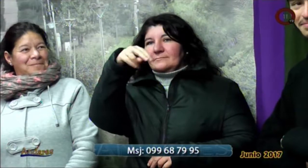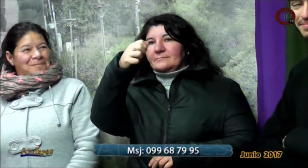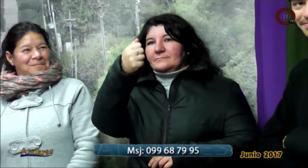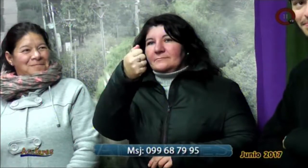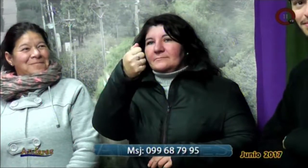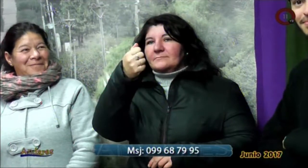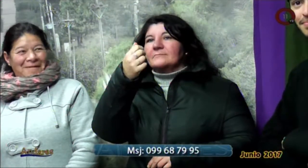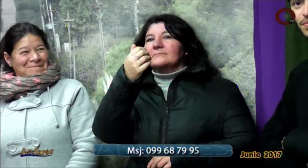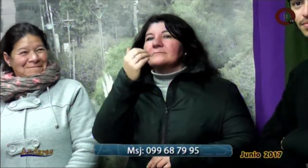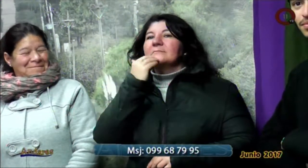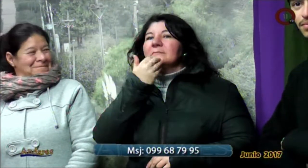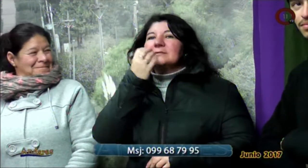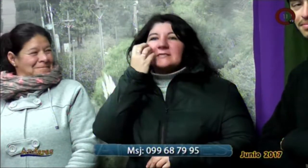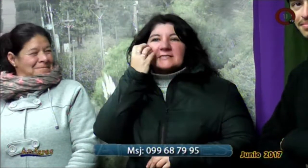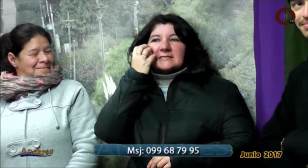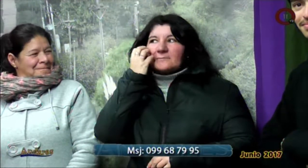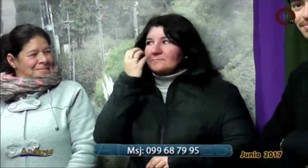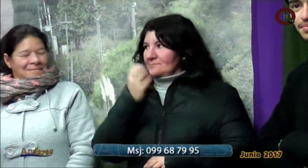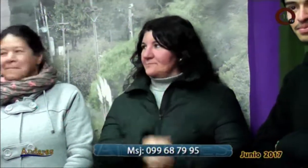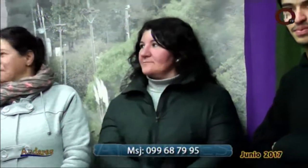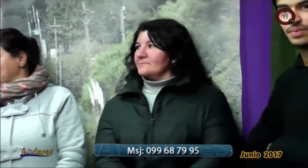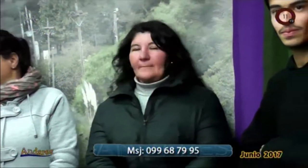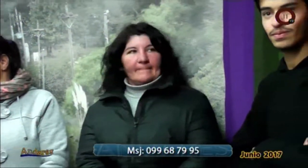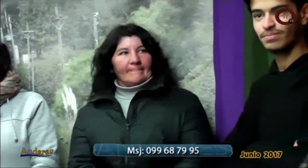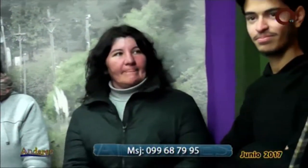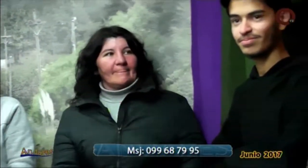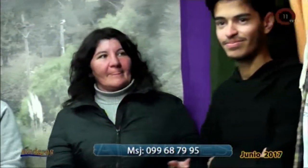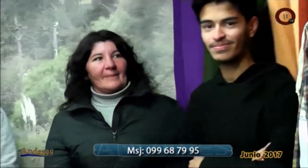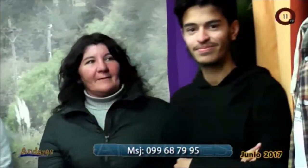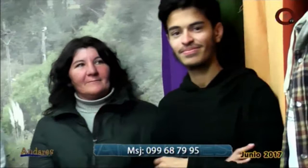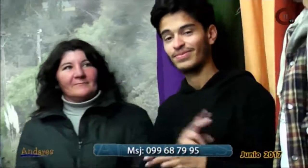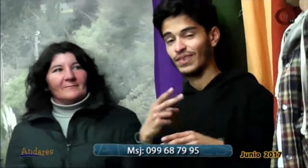Mi nombre es Cristina Mi seña Mi